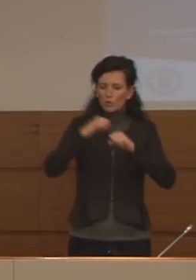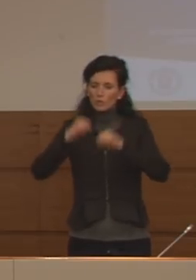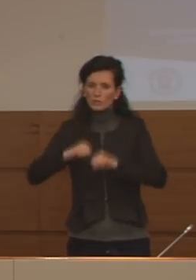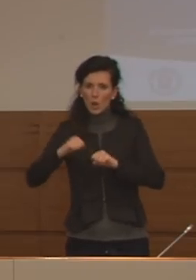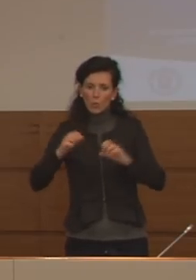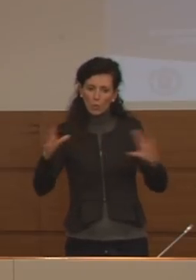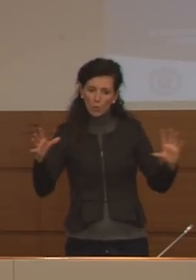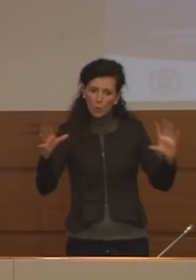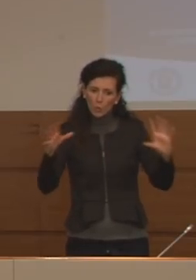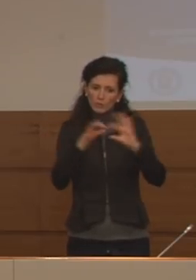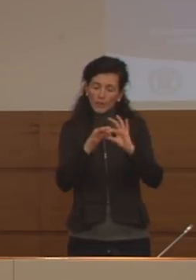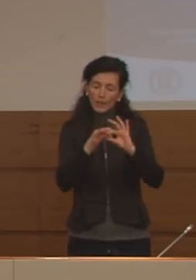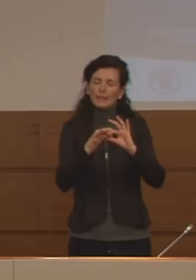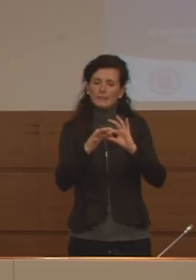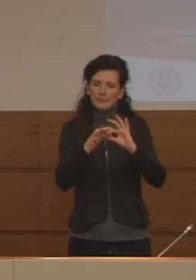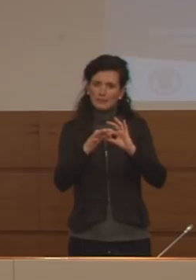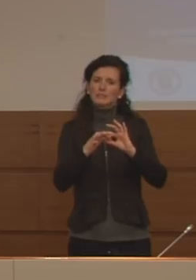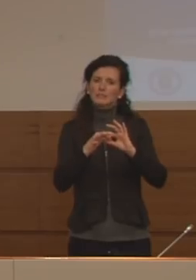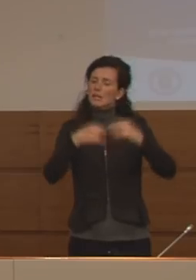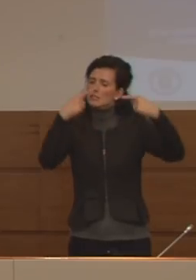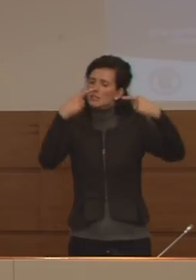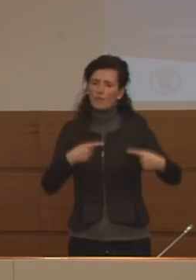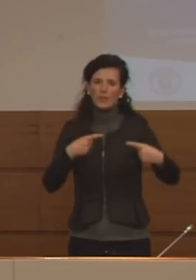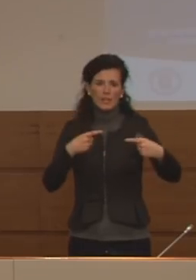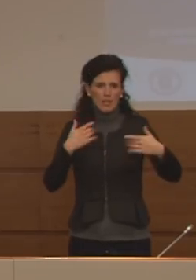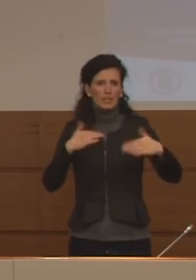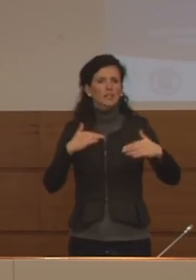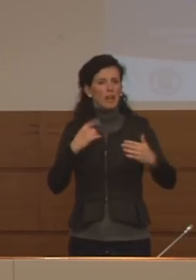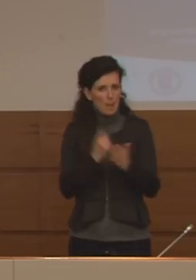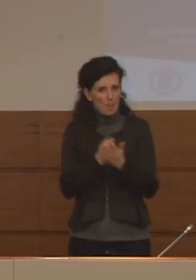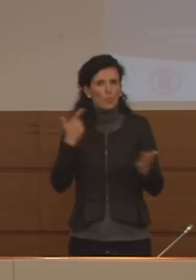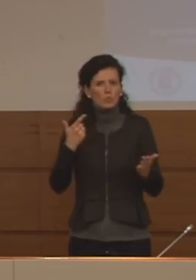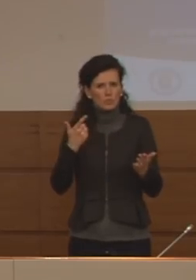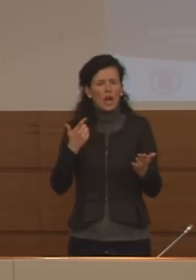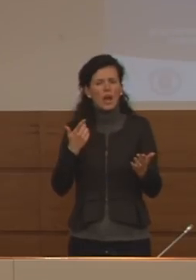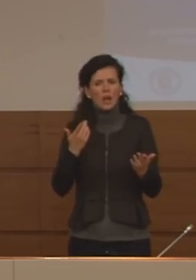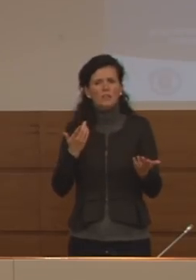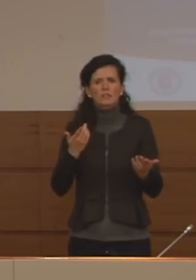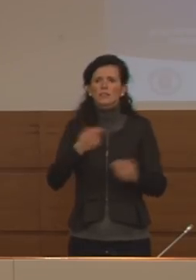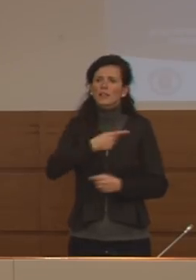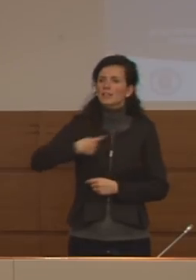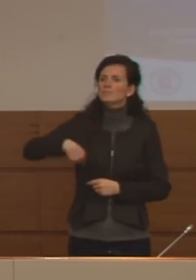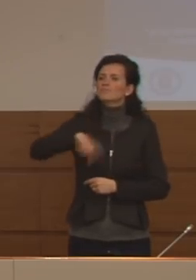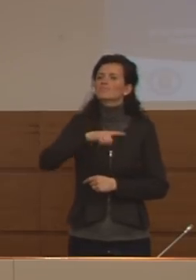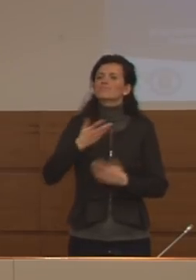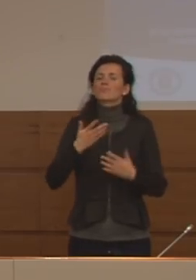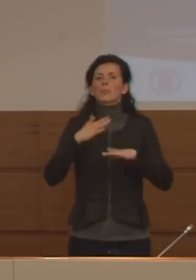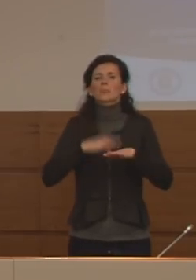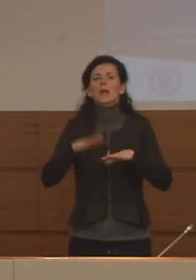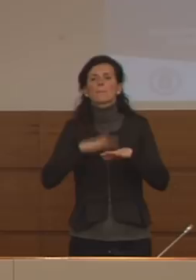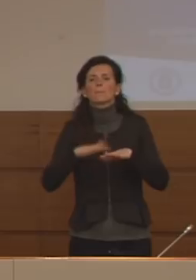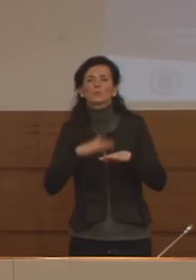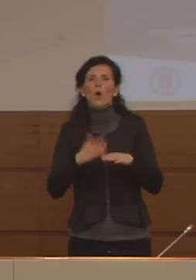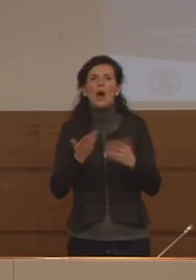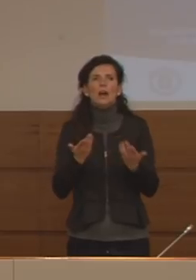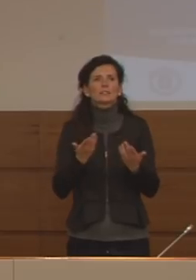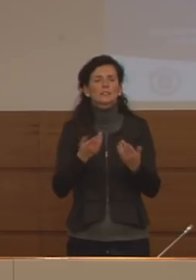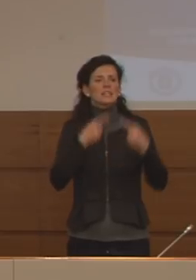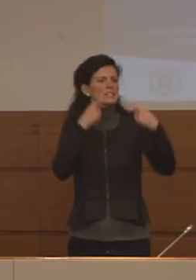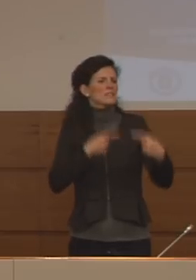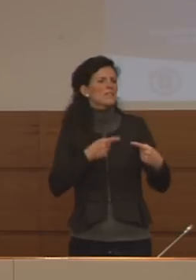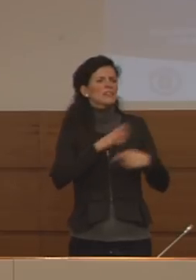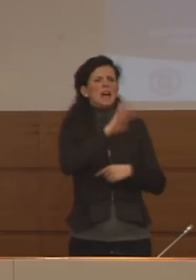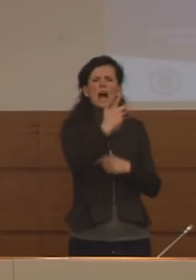estremamente importante che però siamo abituati sotto altri ambienti altre sfide rispetto pensiamo